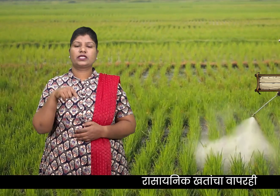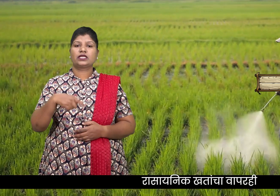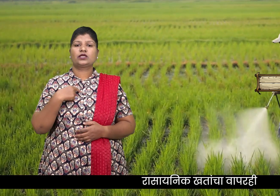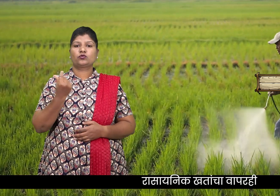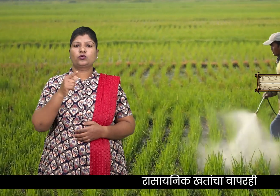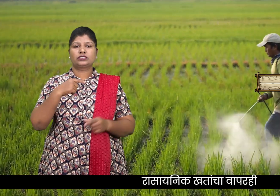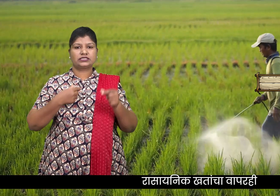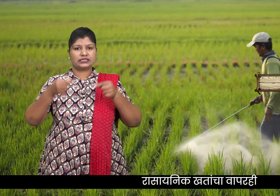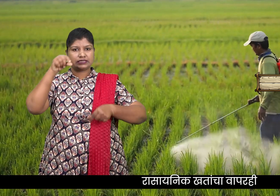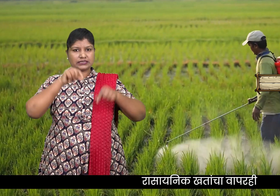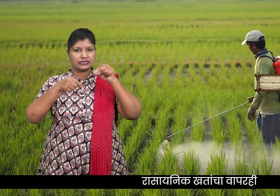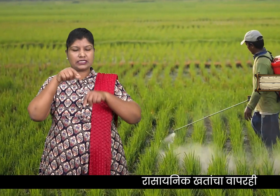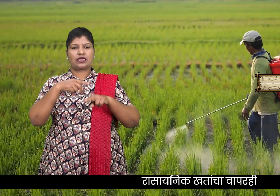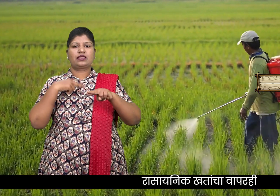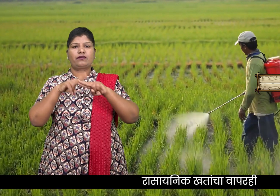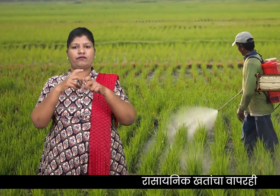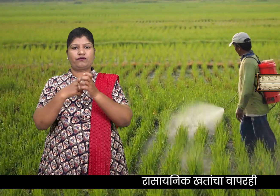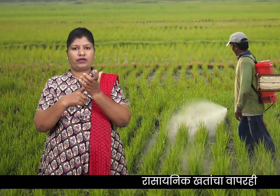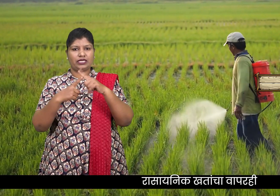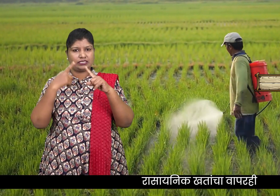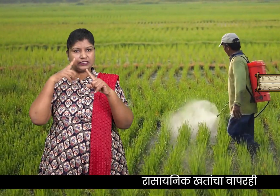रासायनिक खतांचा वापरही